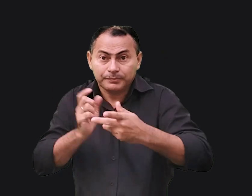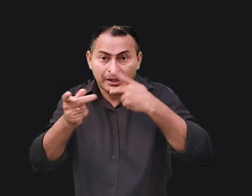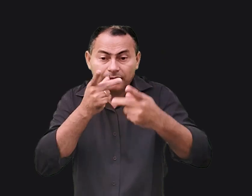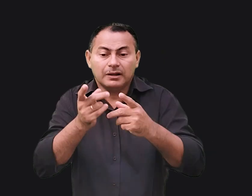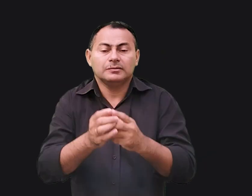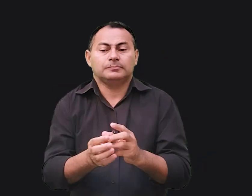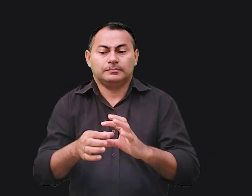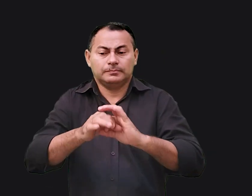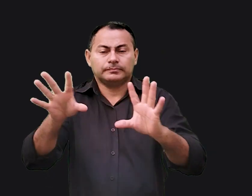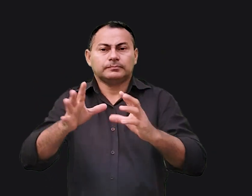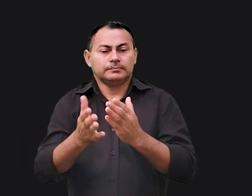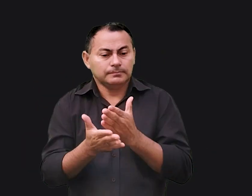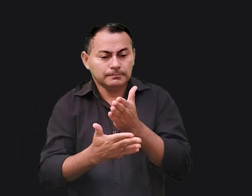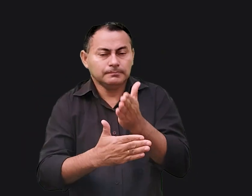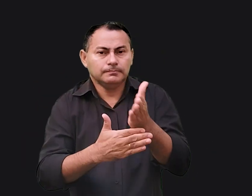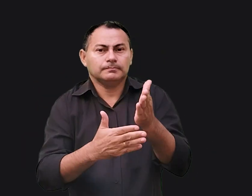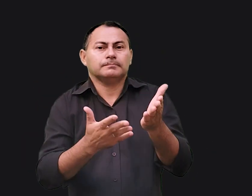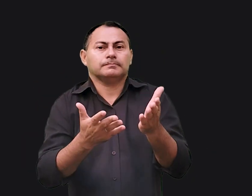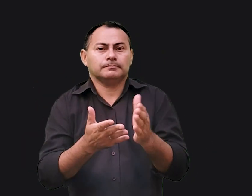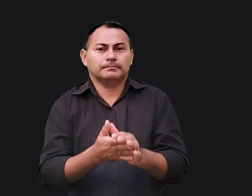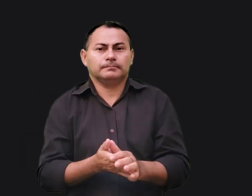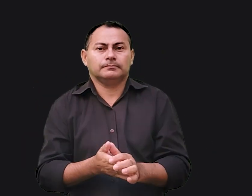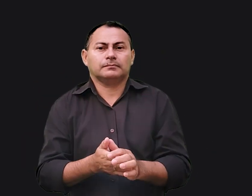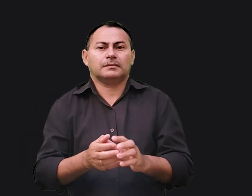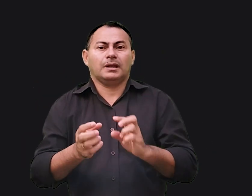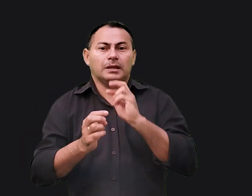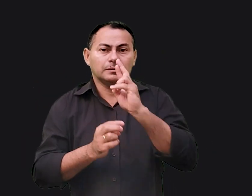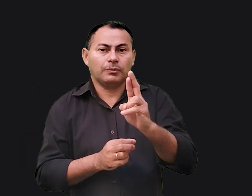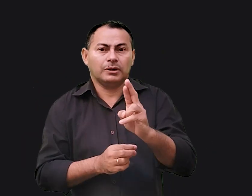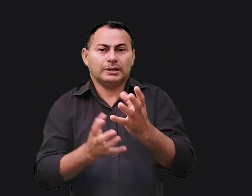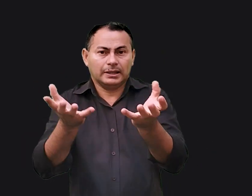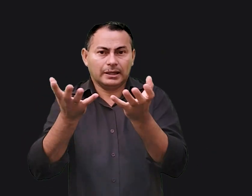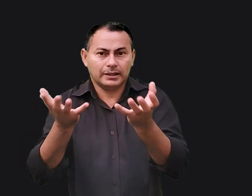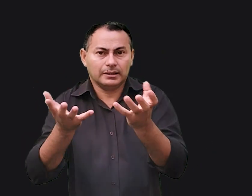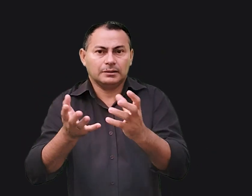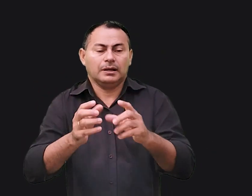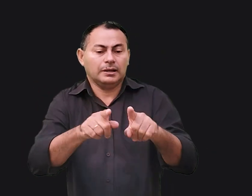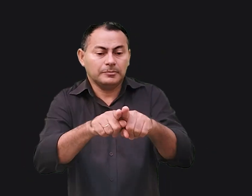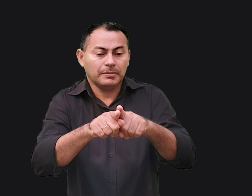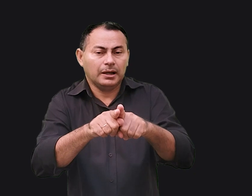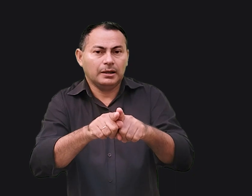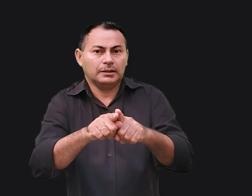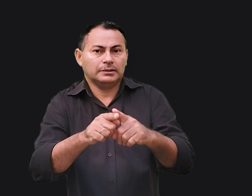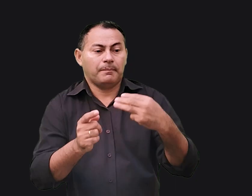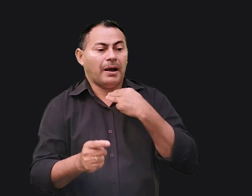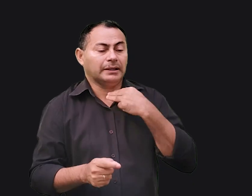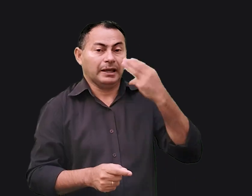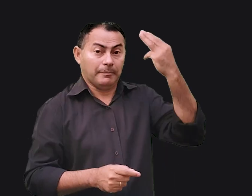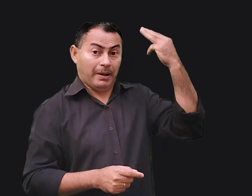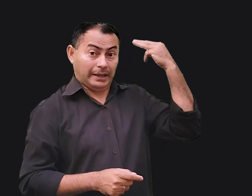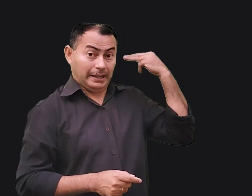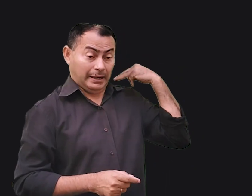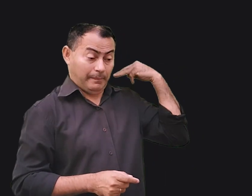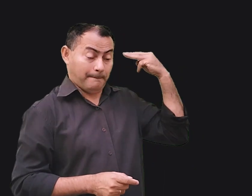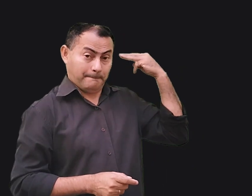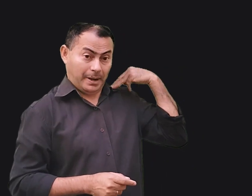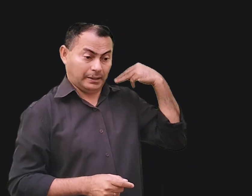Ele mesmo permitiu que passássemos. A resposta que Ele queria das irmãs diante daquela situação de morte era